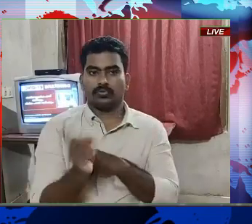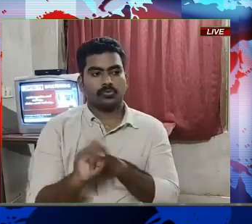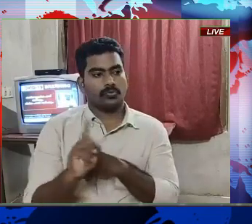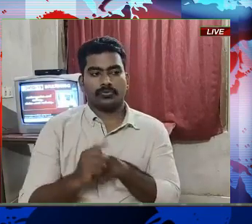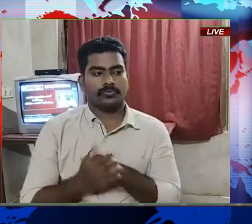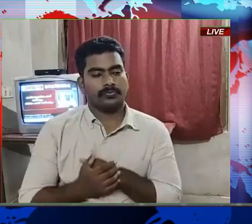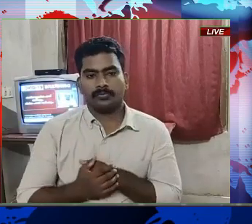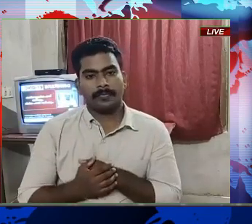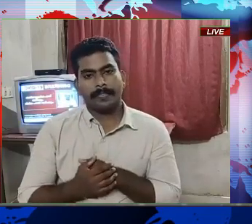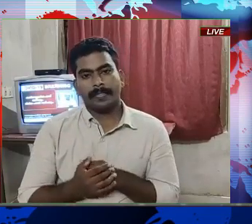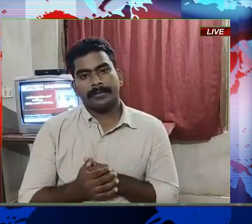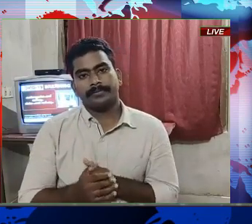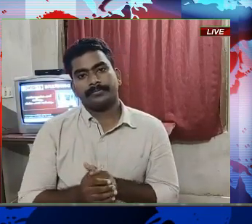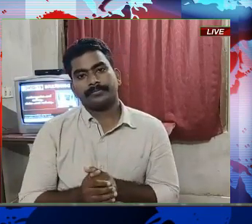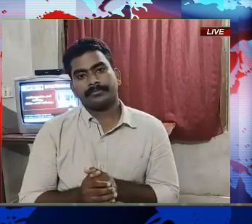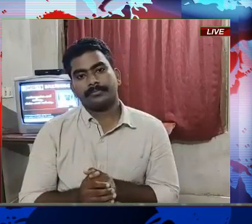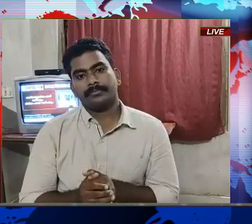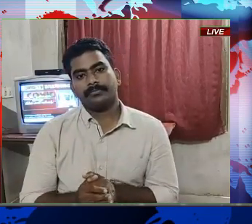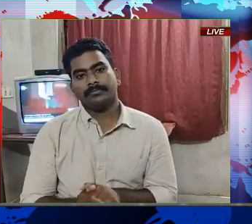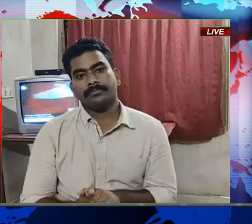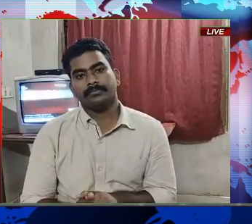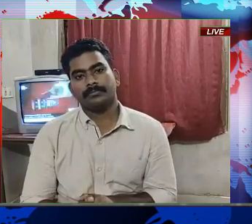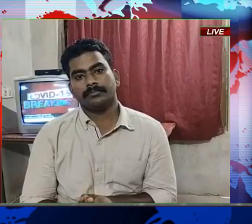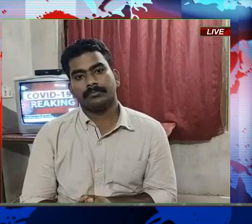എന്നാണ് ആരോപണം. അത് പ്രത്യേകം പരിശോധിക്കാൻ എന്താണ്.